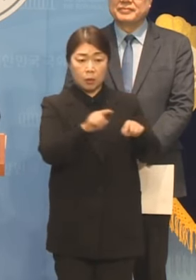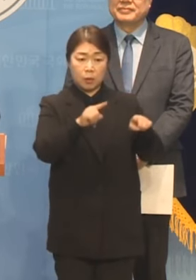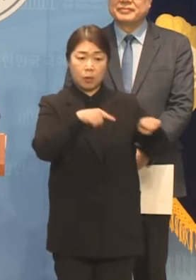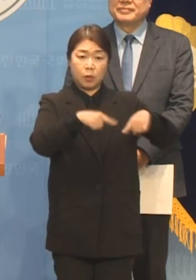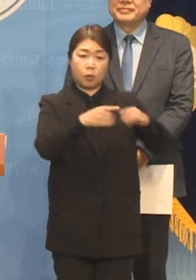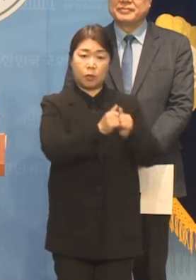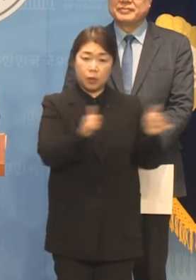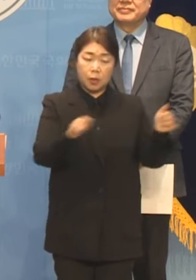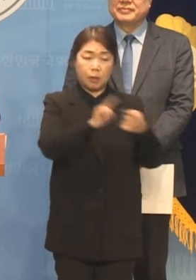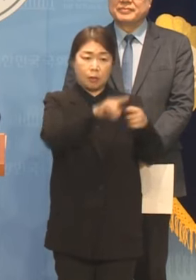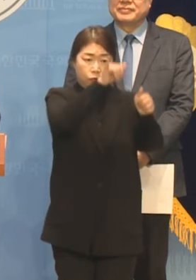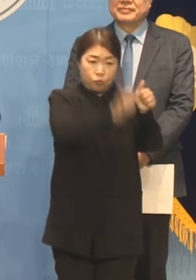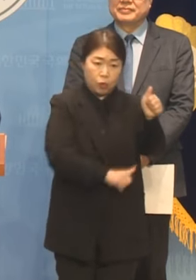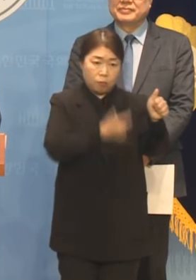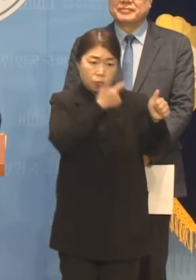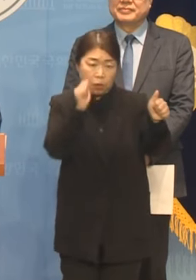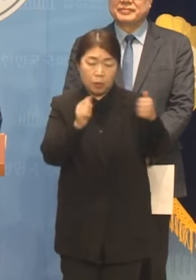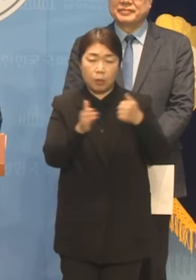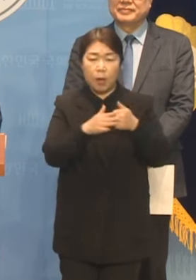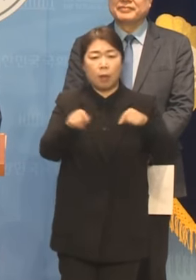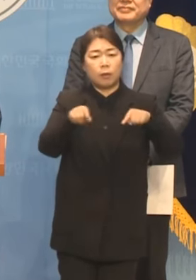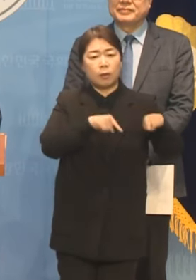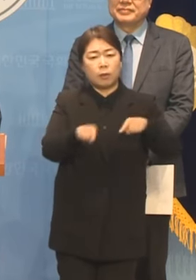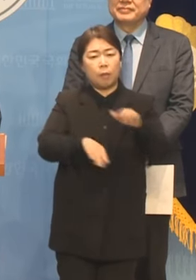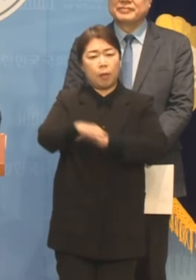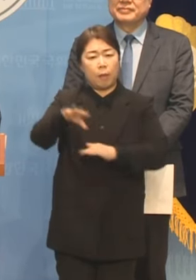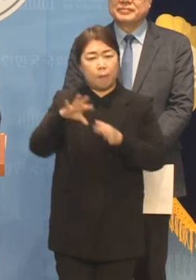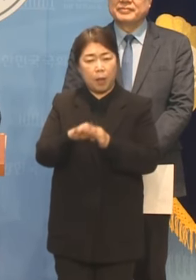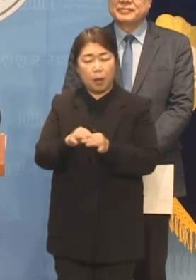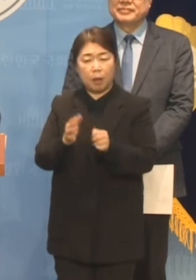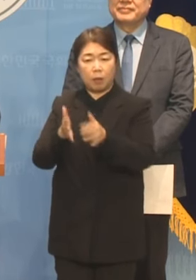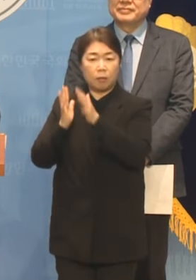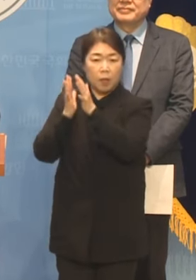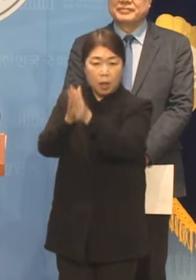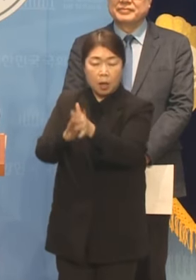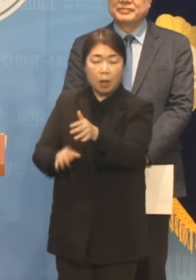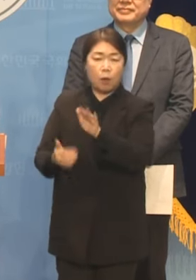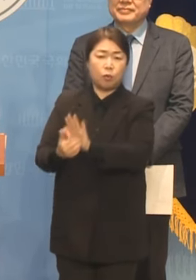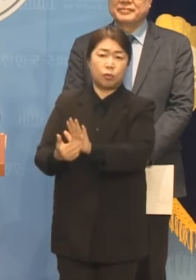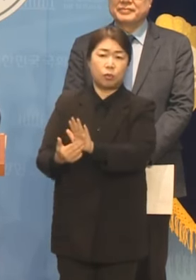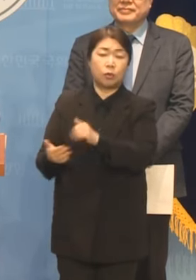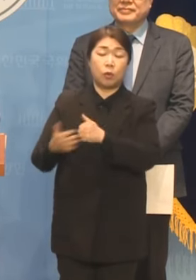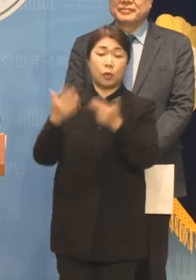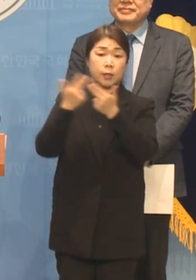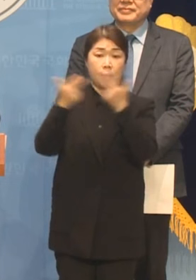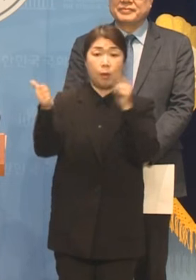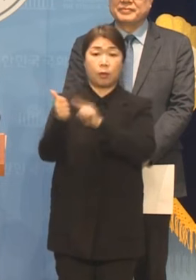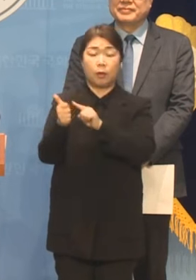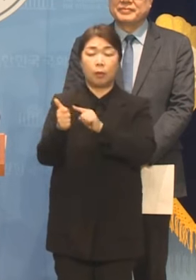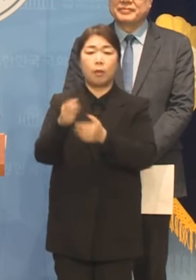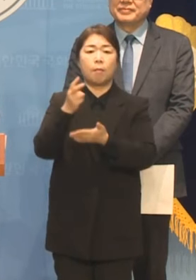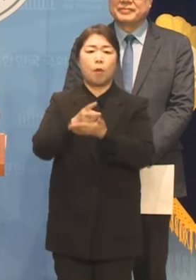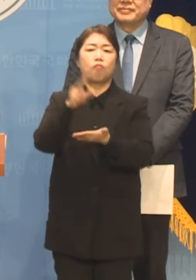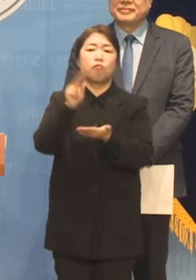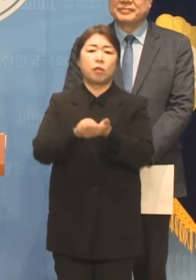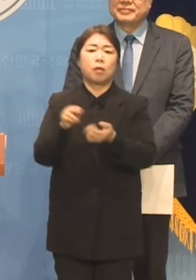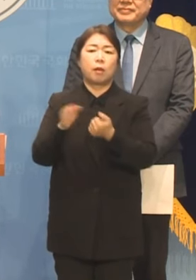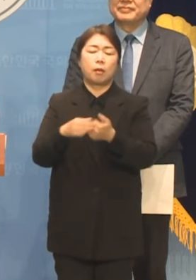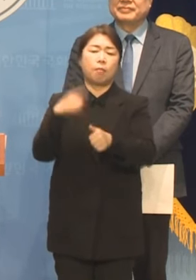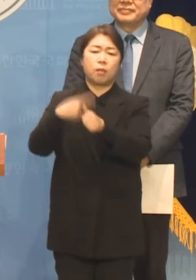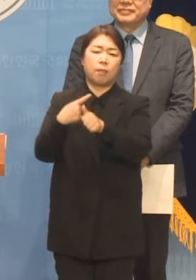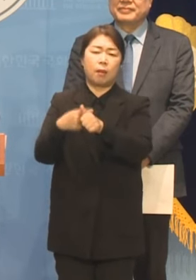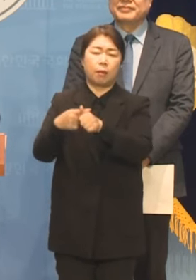대한 성족 개파 석기 거부 그리고 이재명 대표의 사법 리스크에 대한